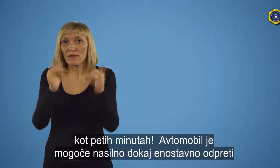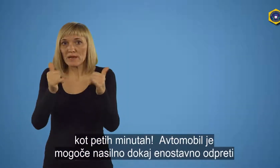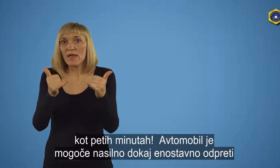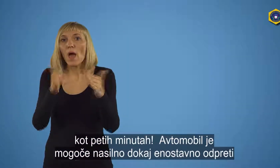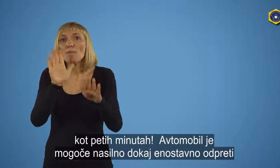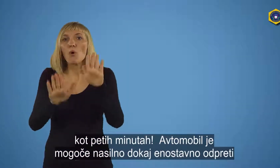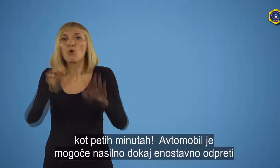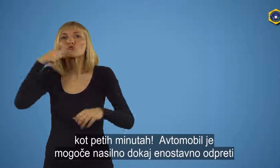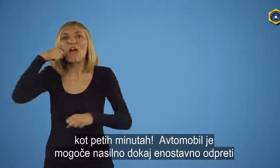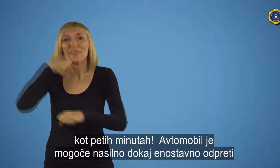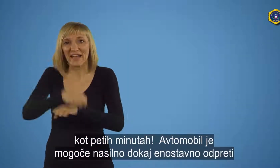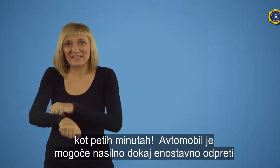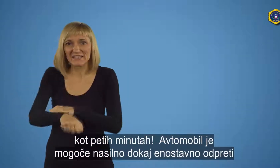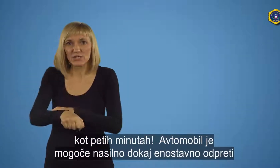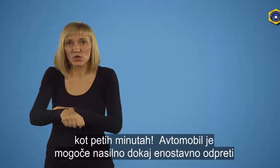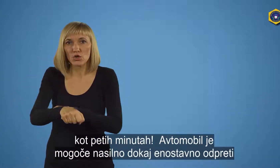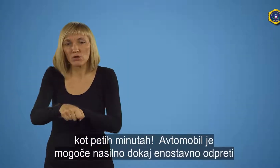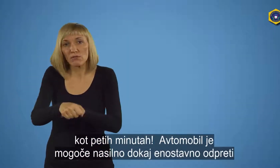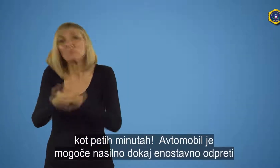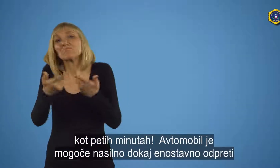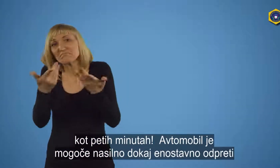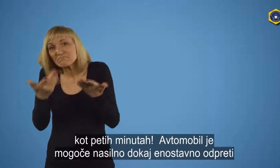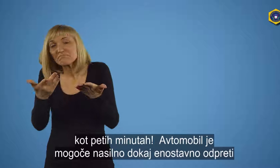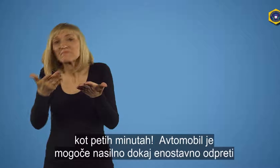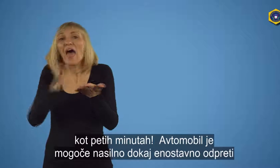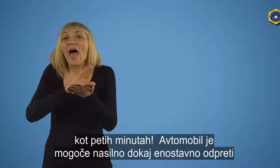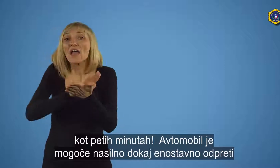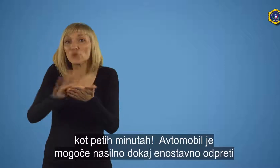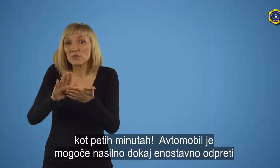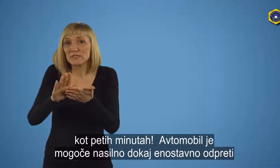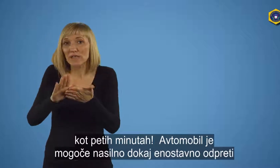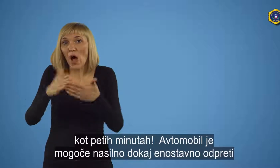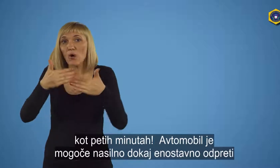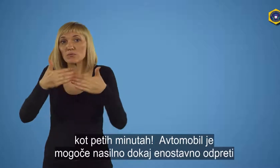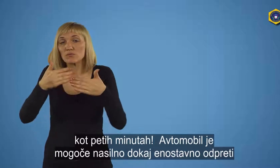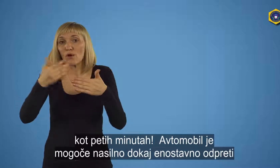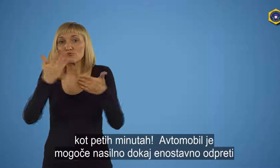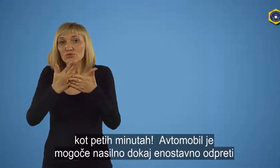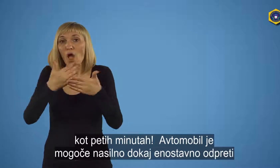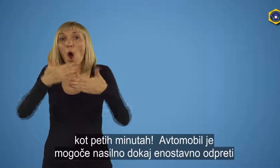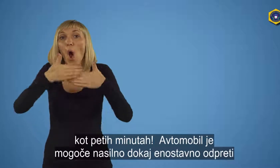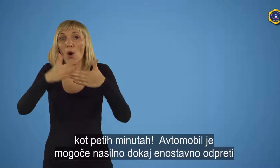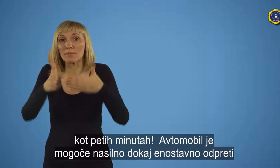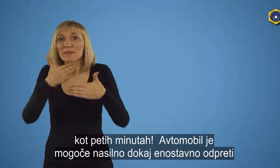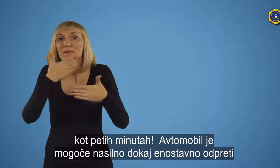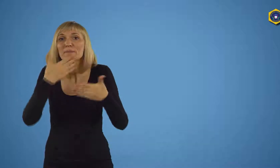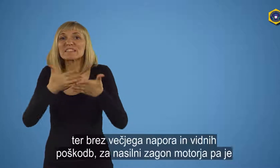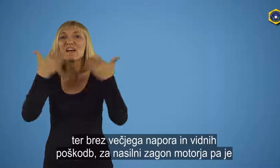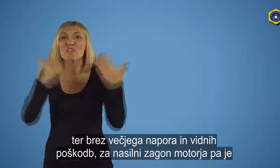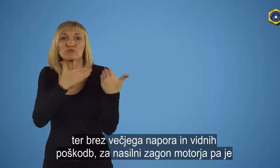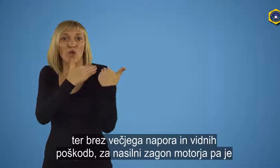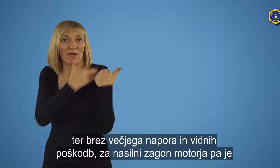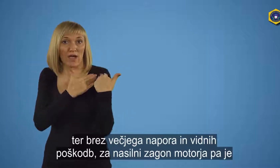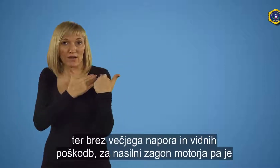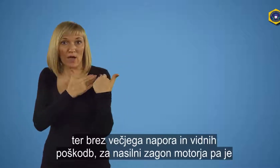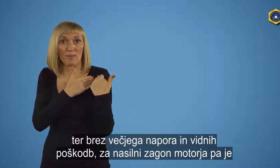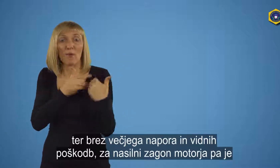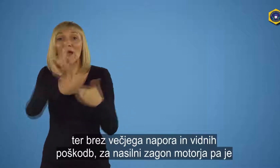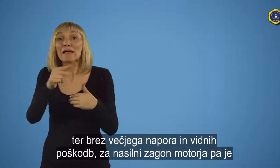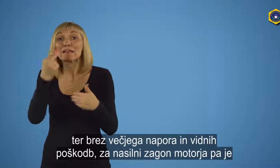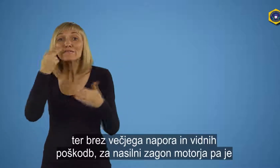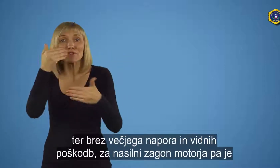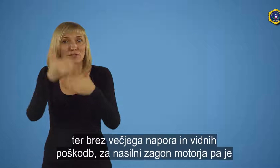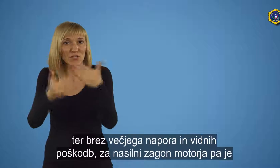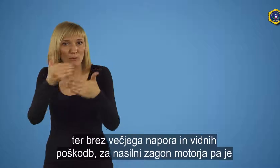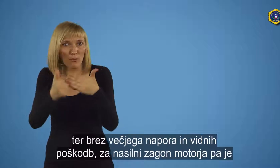Avtomobil je mogoče nasilno dokaj enostavno odpreti ter brez večjega napora in vidnih poškodb. Za nasilni